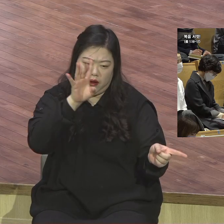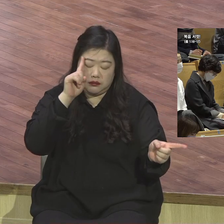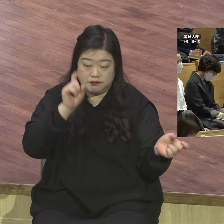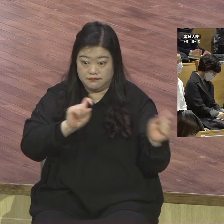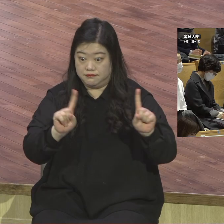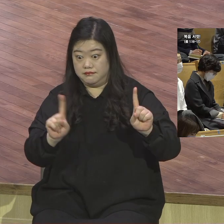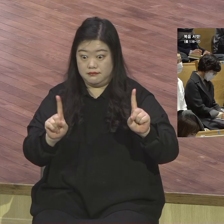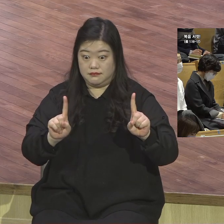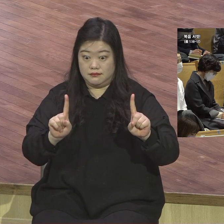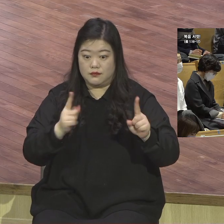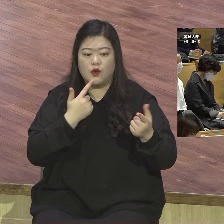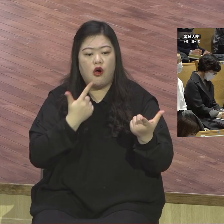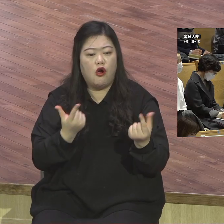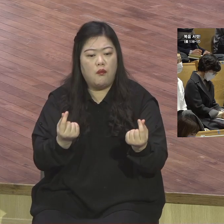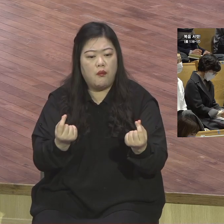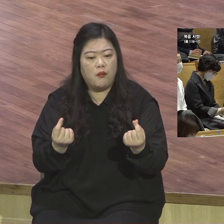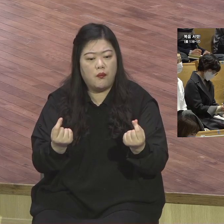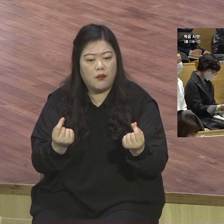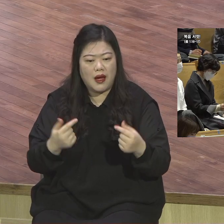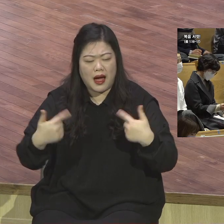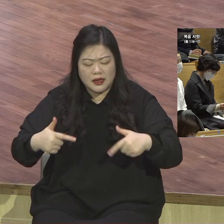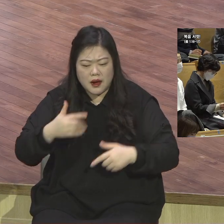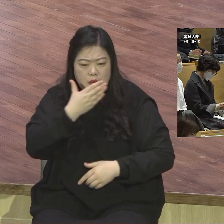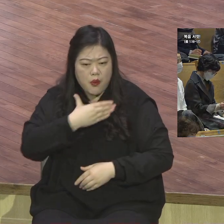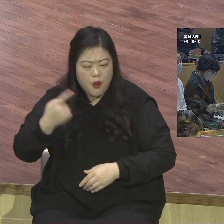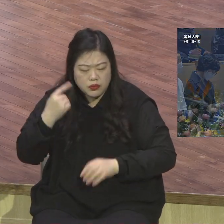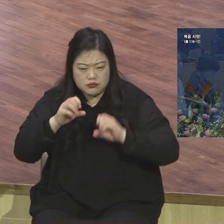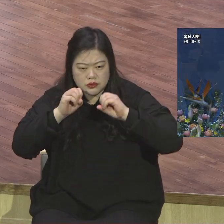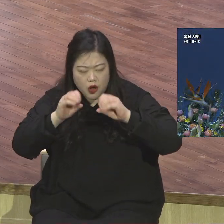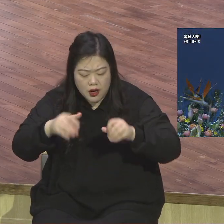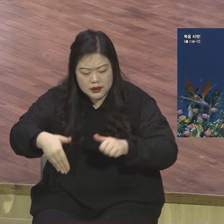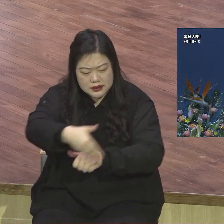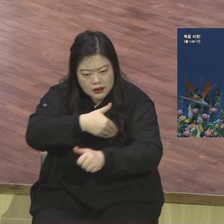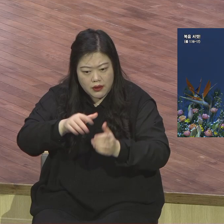2022년 새해부터 로마서 이 말씀을 살펴보고 있는데,